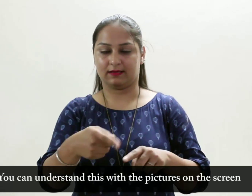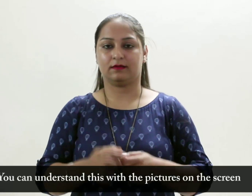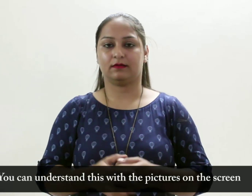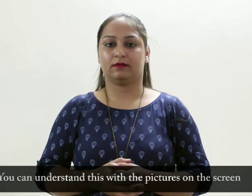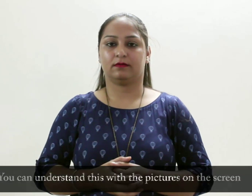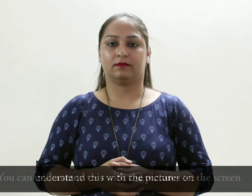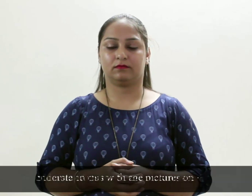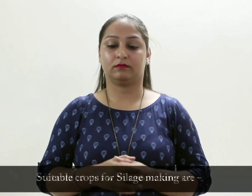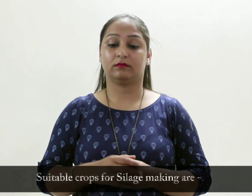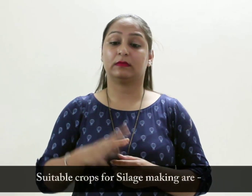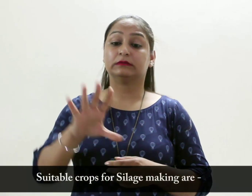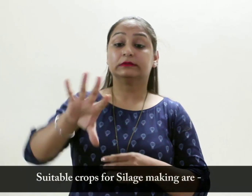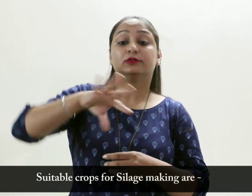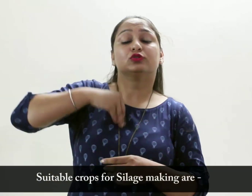लिए उपयुक्त फसलें हैं।